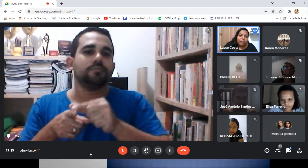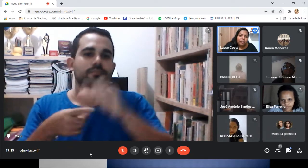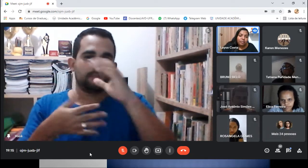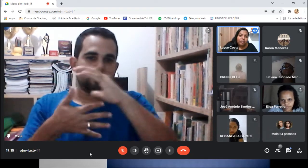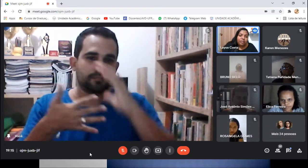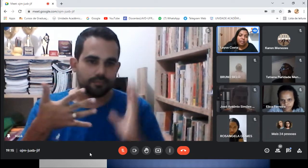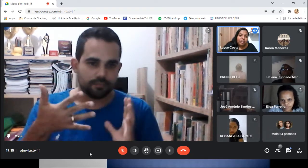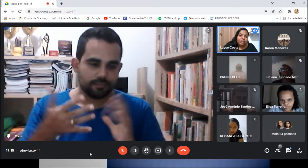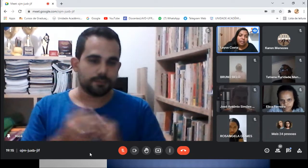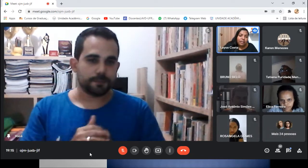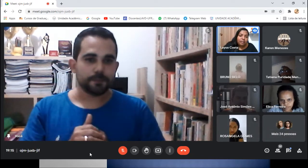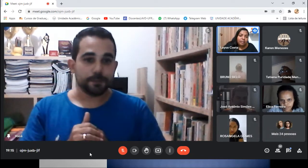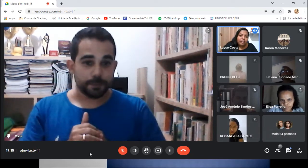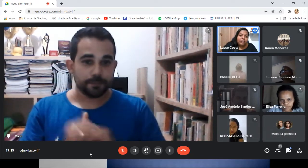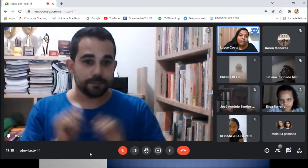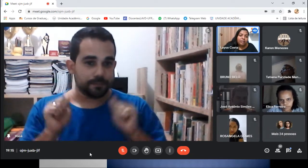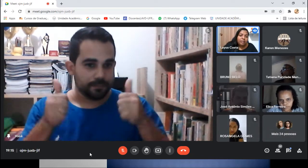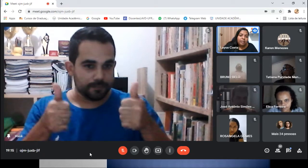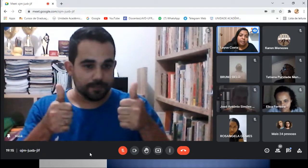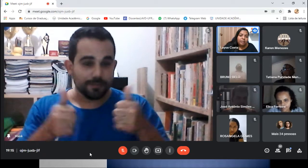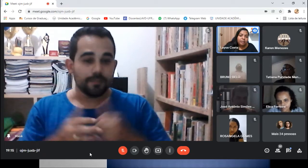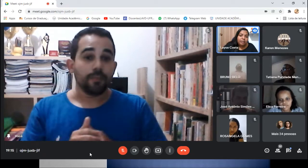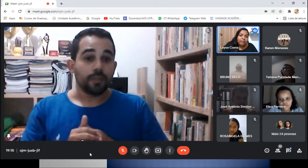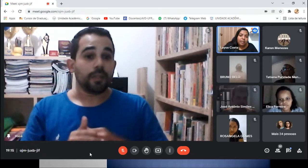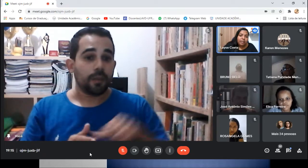e fonética da Libras, certo?